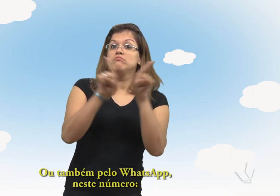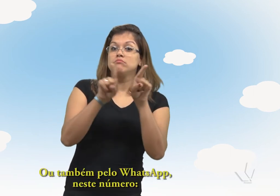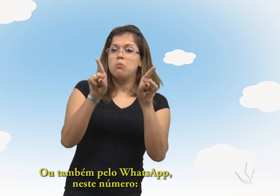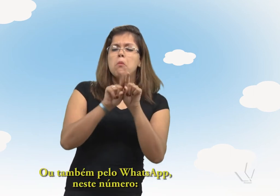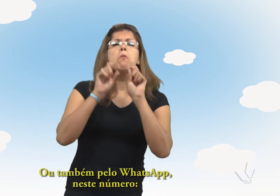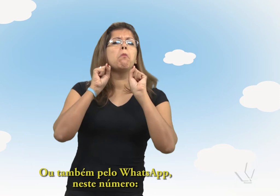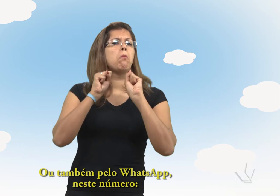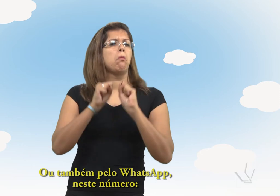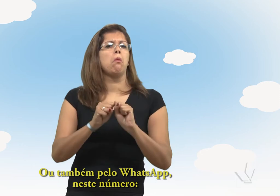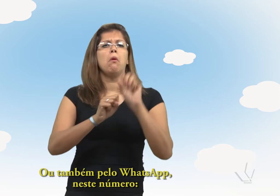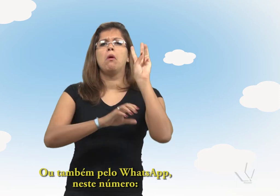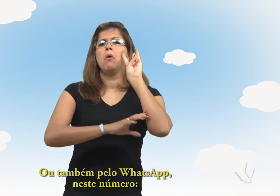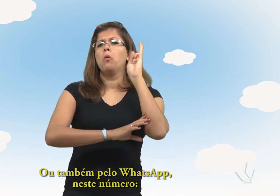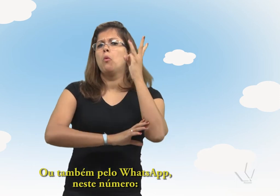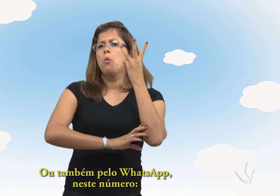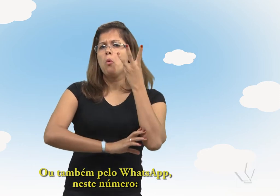Ou também pelo WhatsApp,